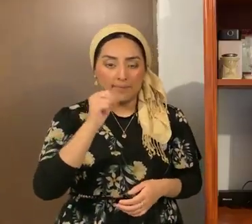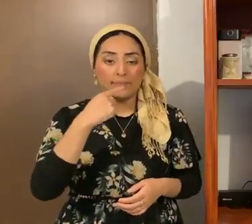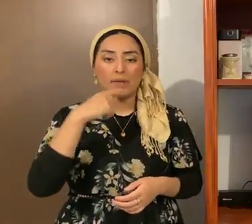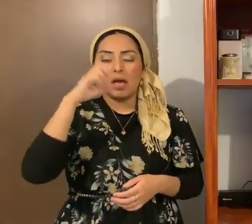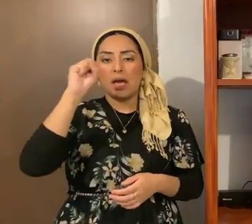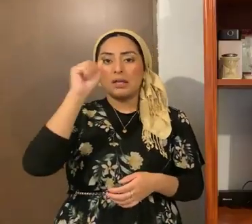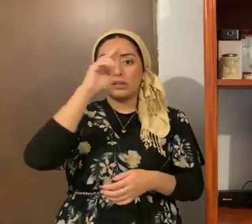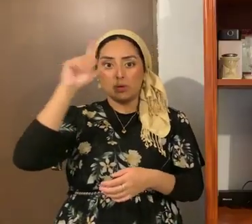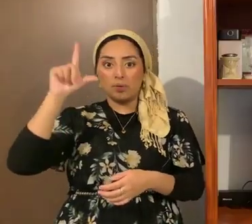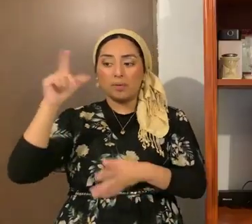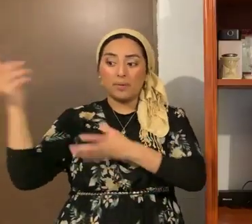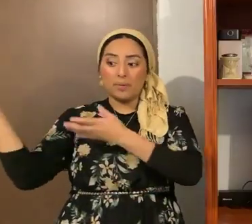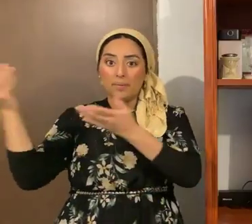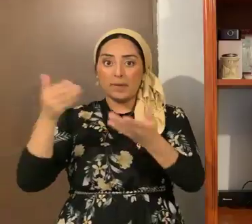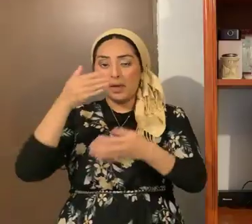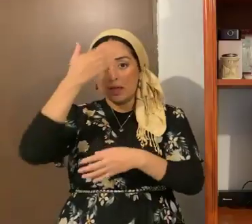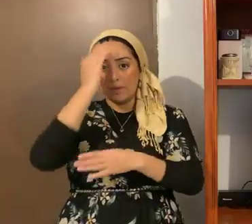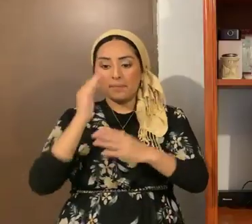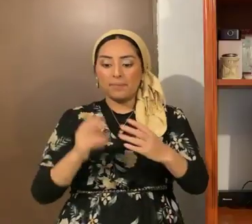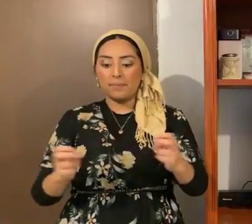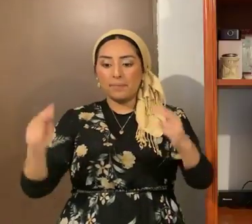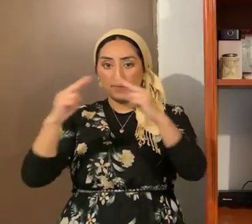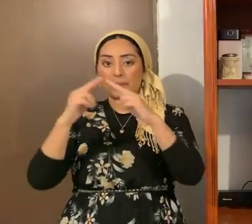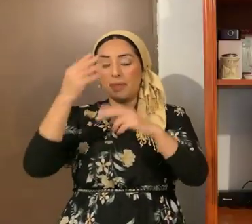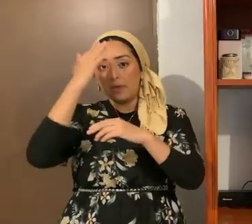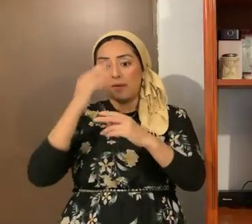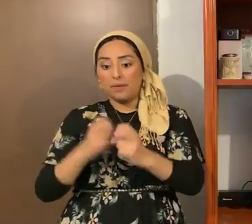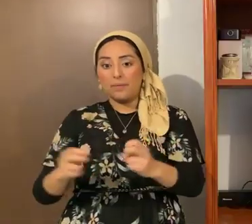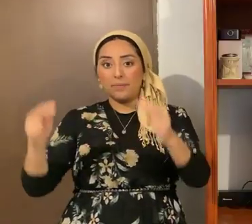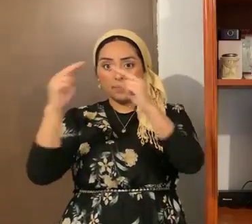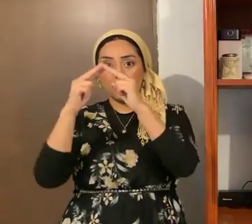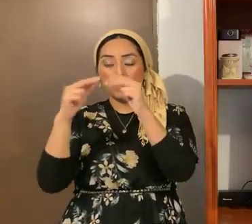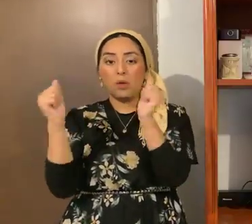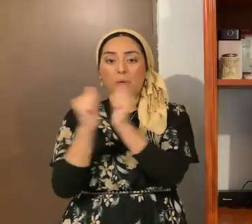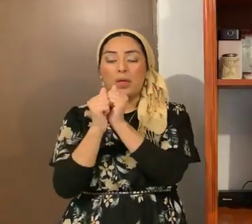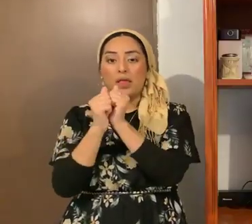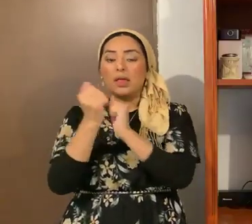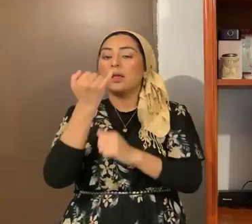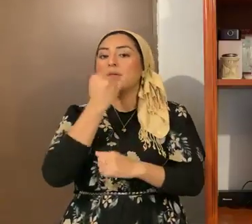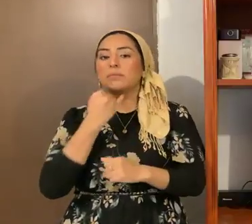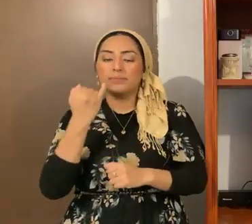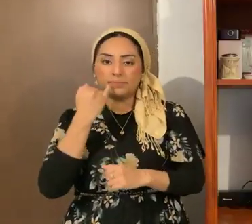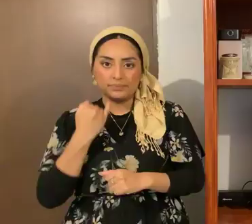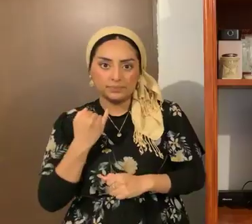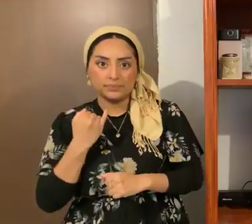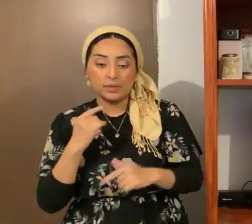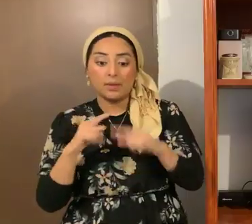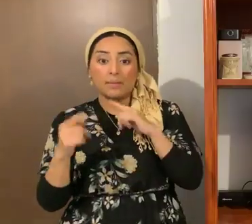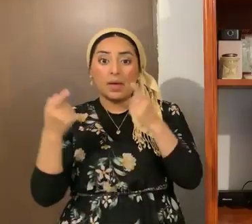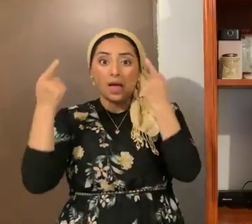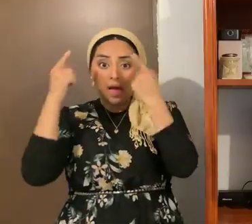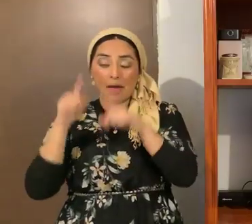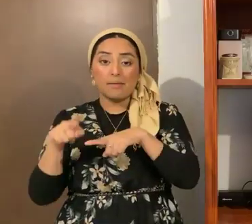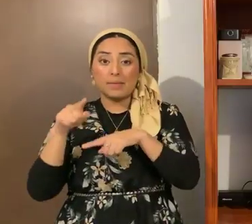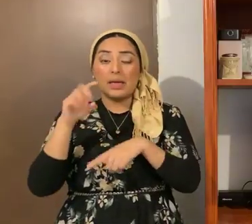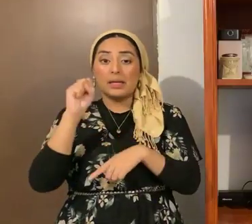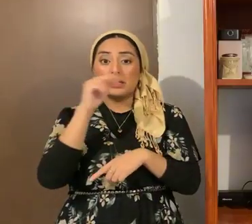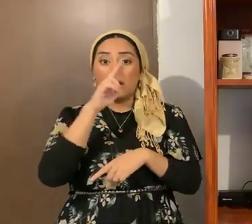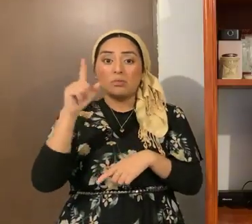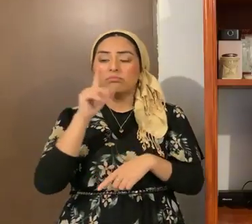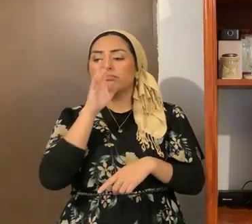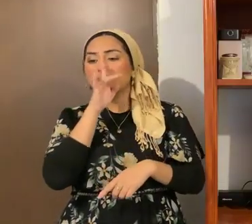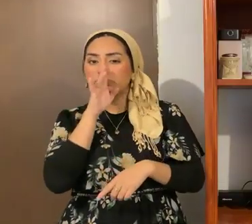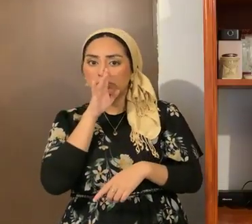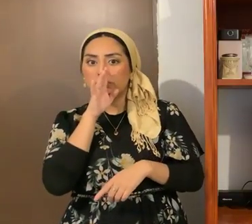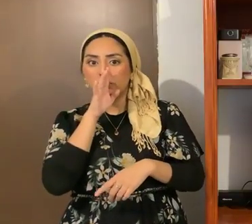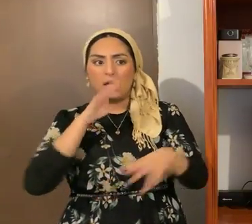a Ahías: trae el arca de Elohim, porque el arca de Elohim estaba entonces con los hijos de Israel. Pero aconteció que mientras aún hablaba Saúl con el